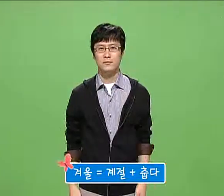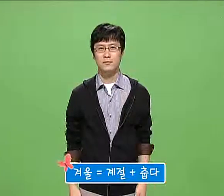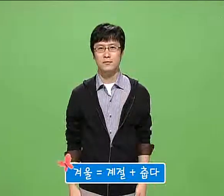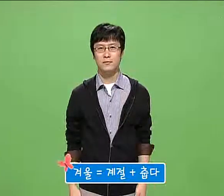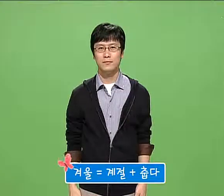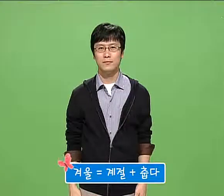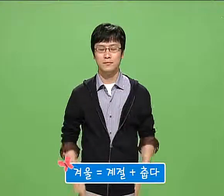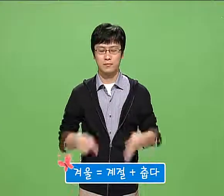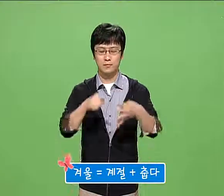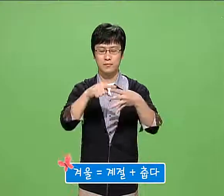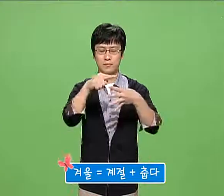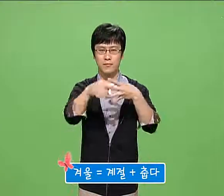춥다